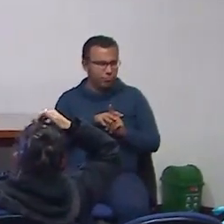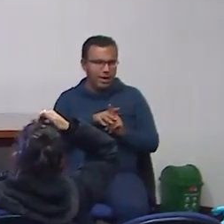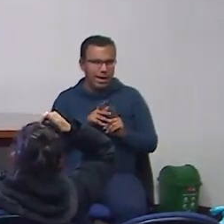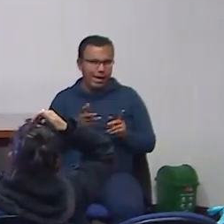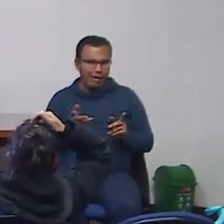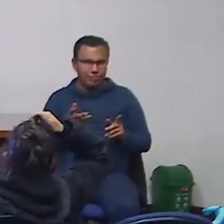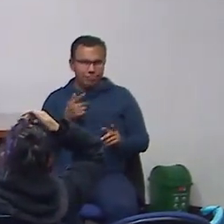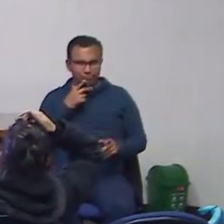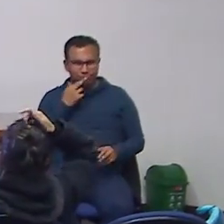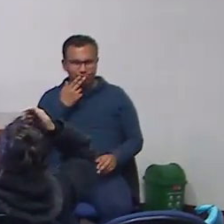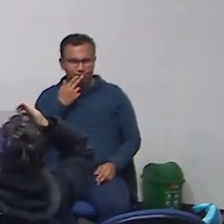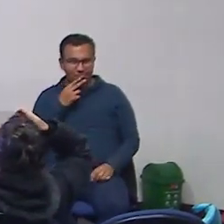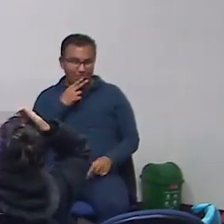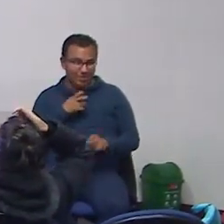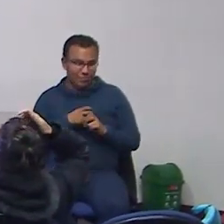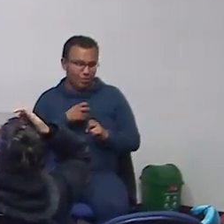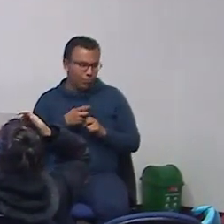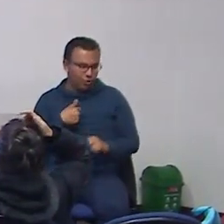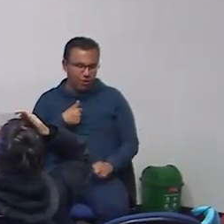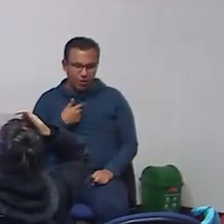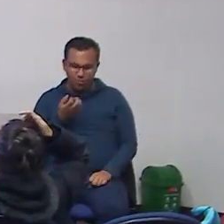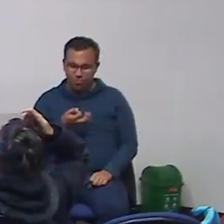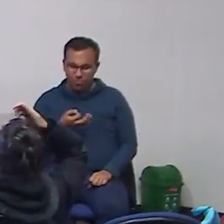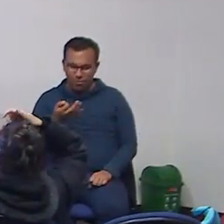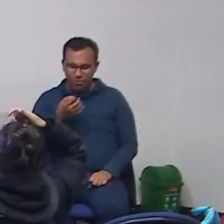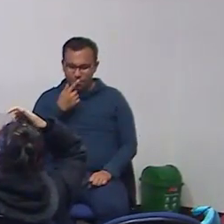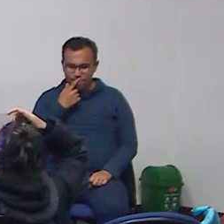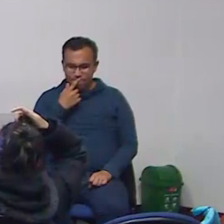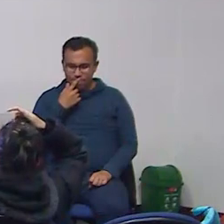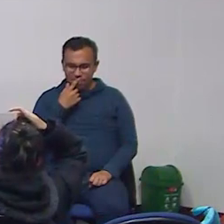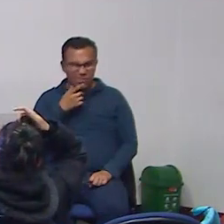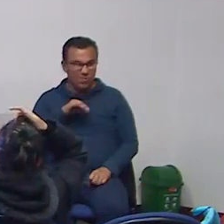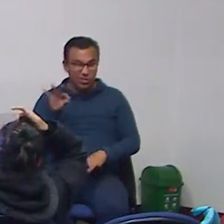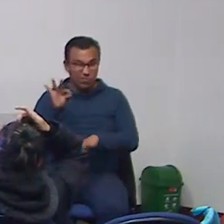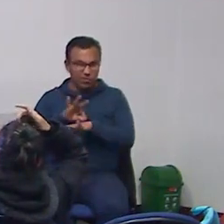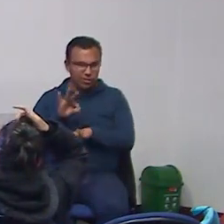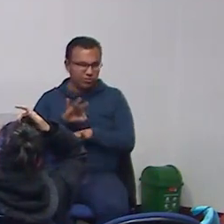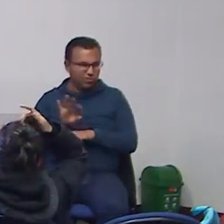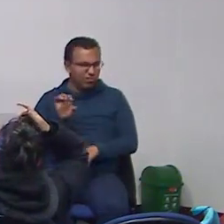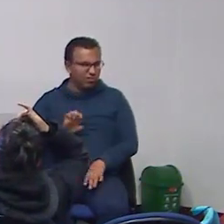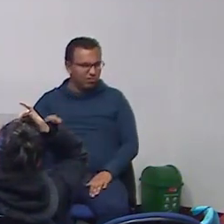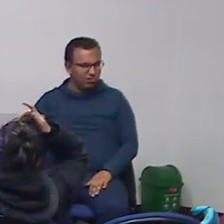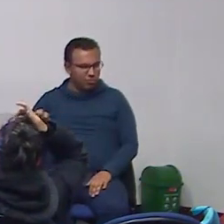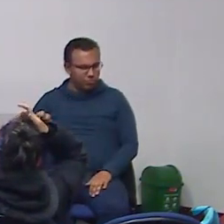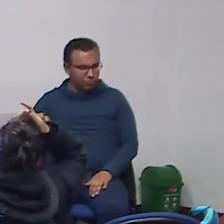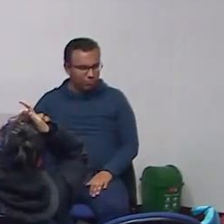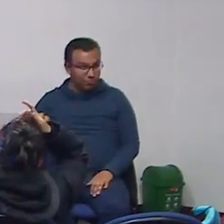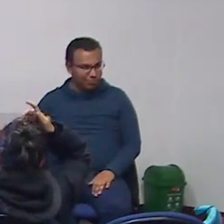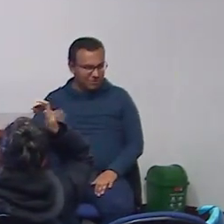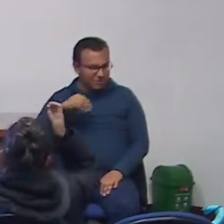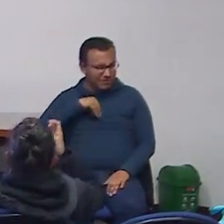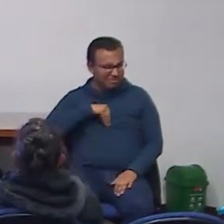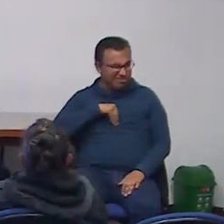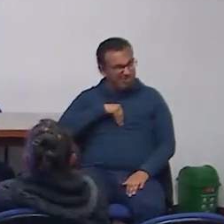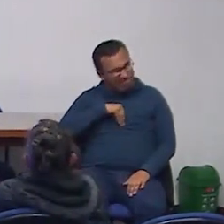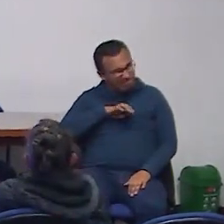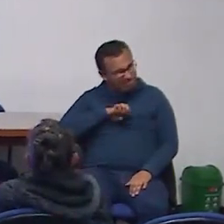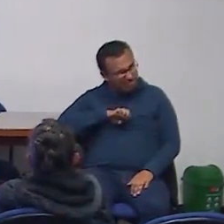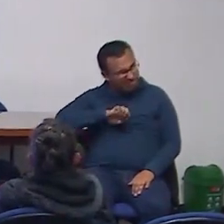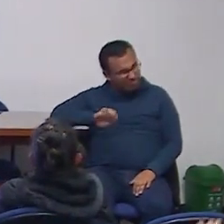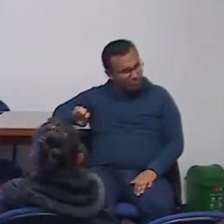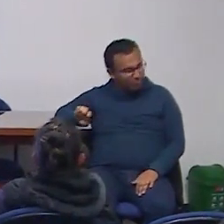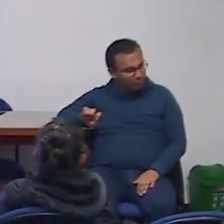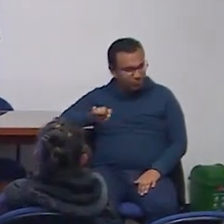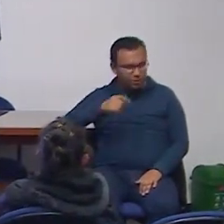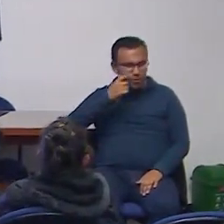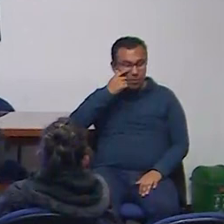ver eso es un tema medio complejo porque yo siempre estuve como reacio a las fundaciones sí Y es un tema ya como interno mío no y